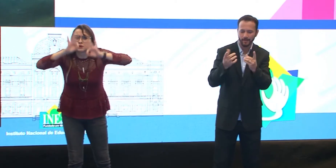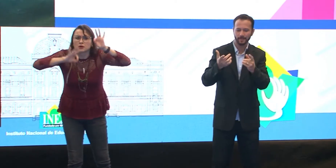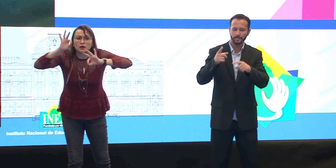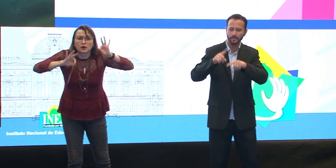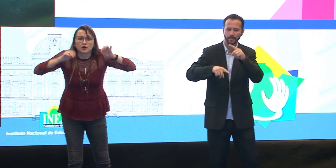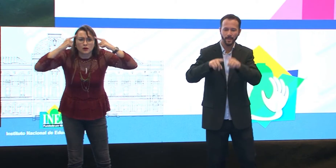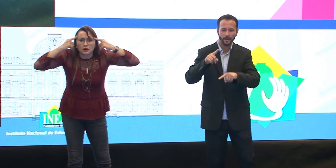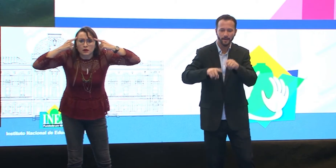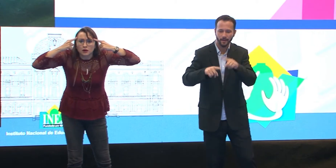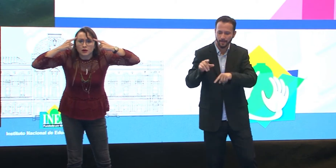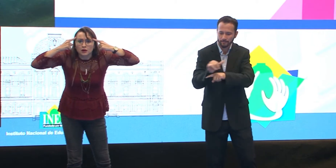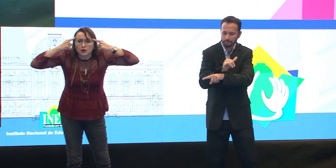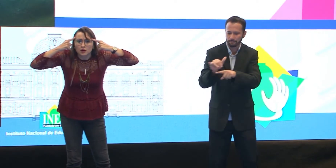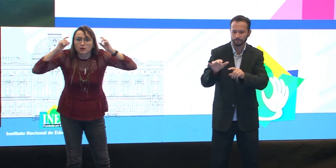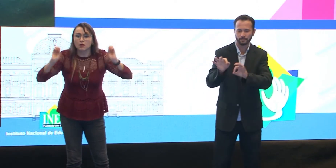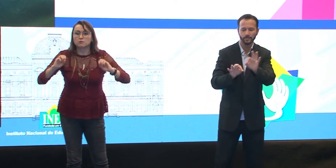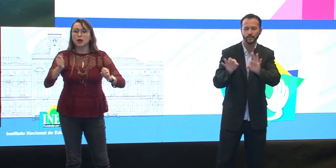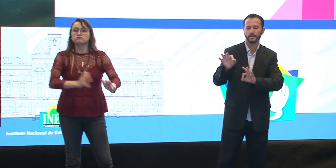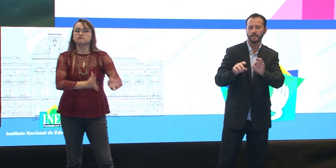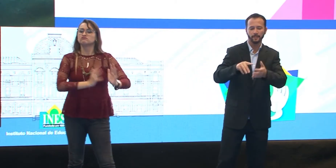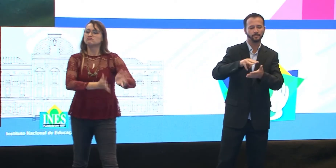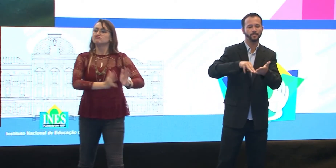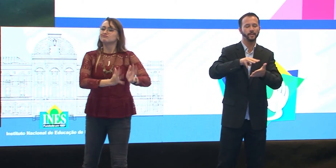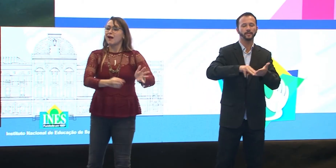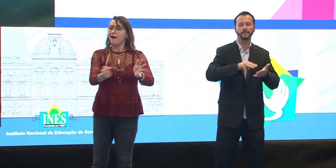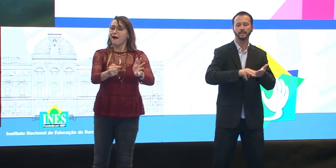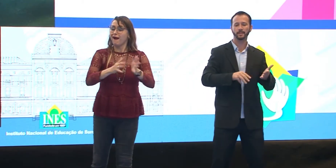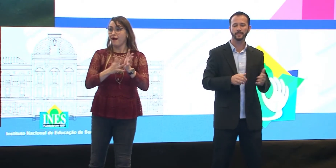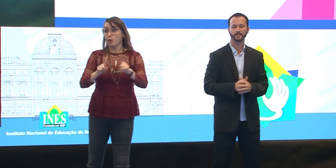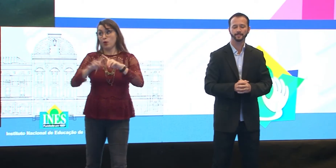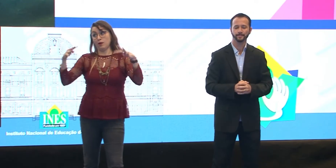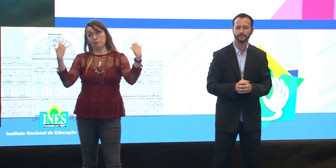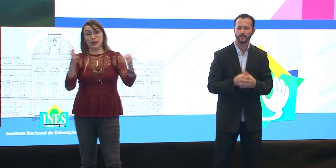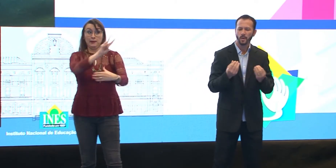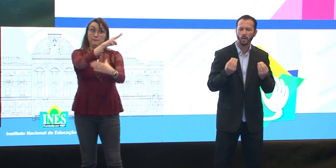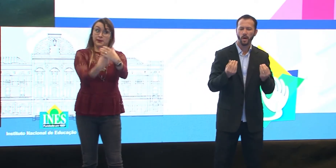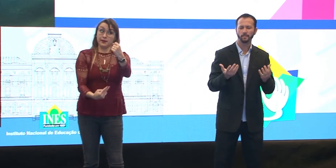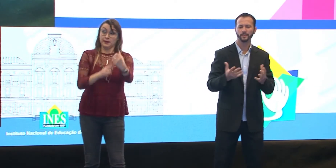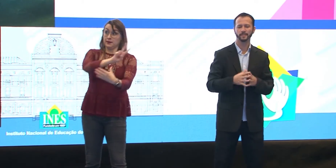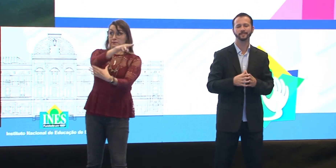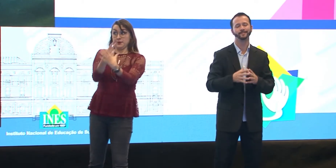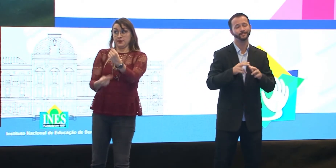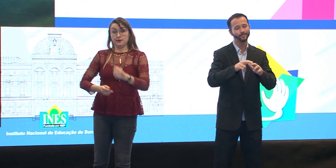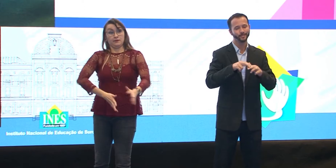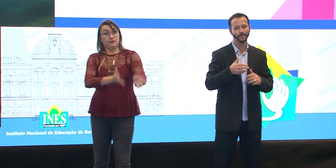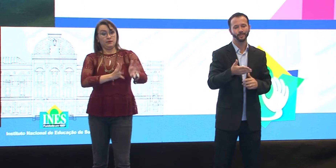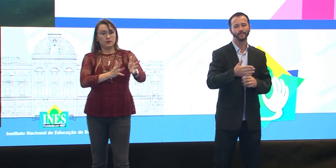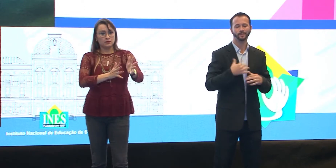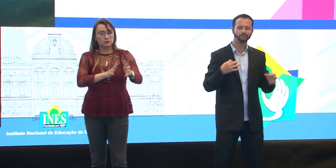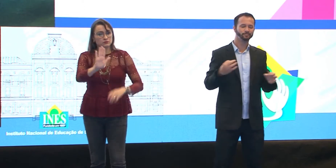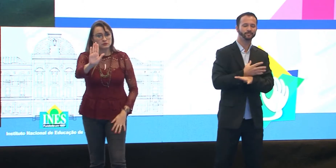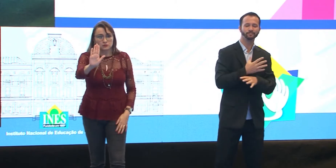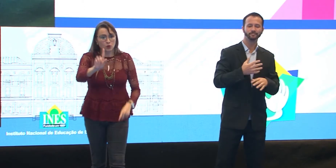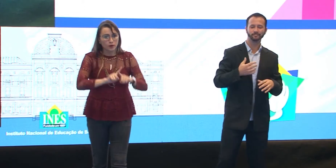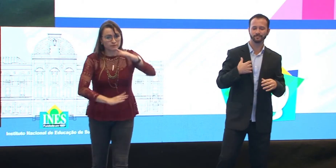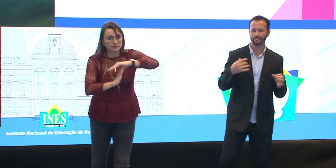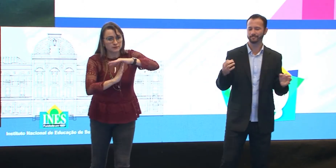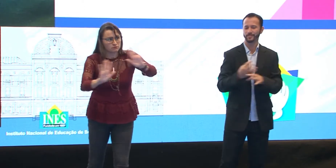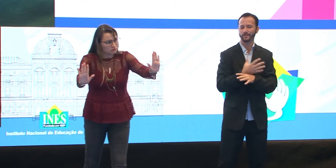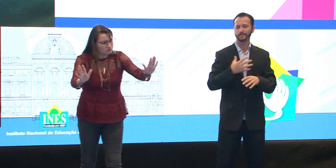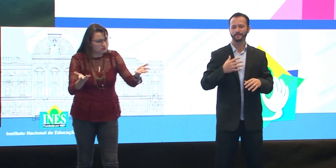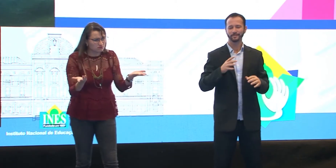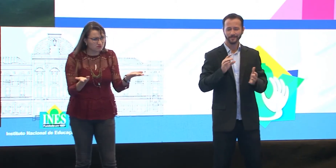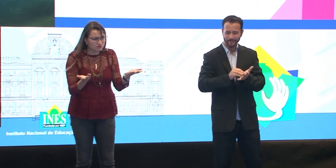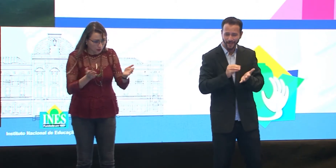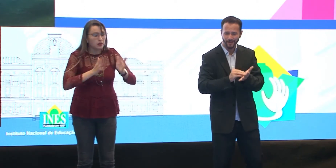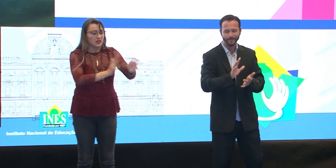prática pedagógica, didático-pedagógica, para poder atuar com essas crianças. Porque o ensino, a educação de surdos, não quer dizer só